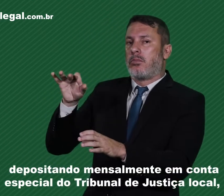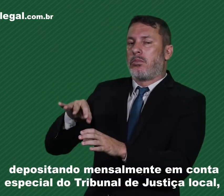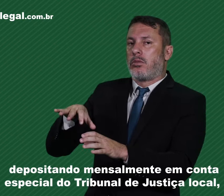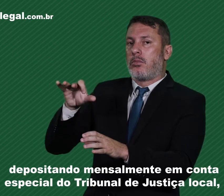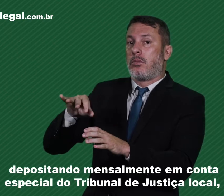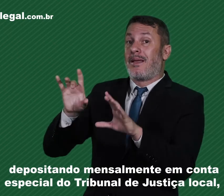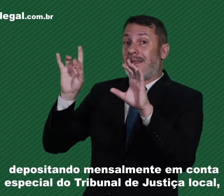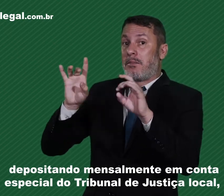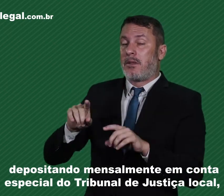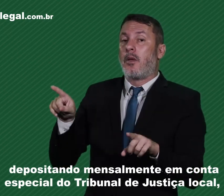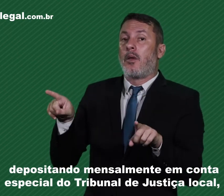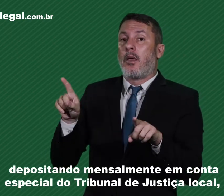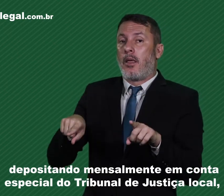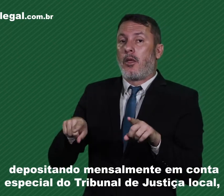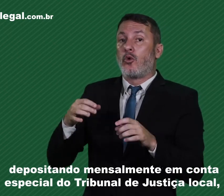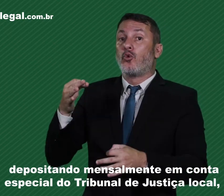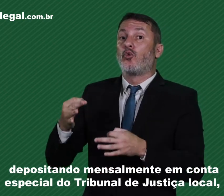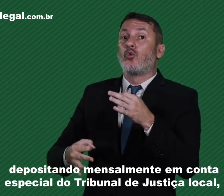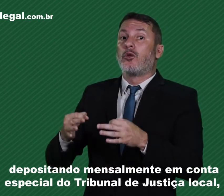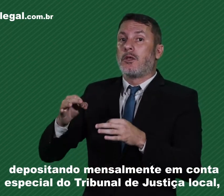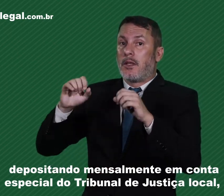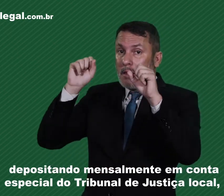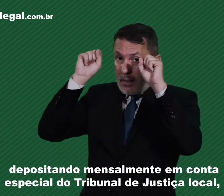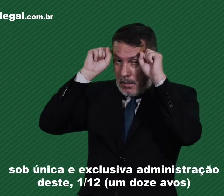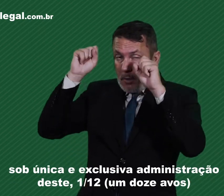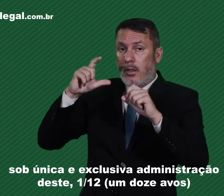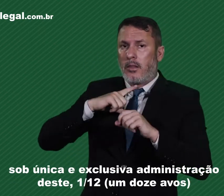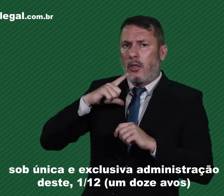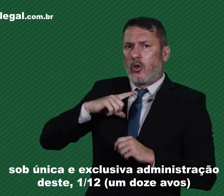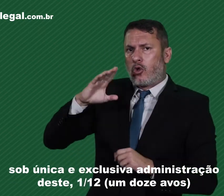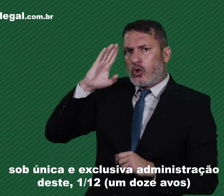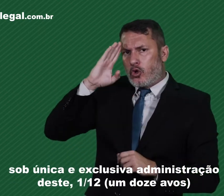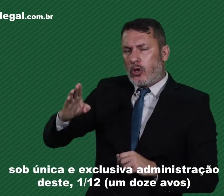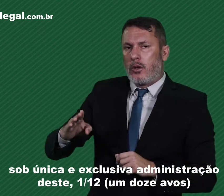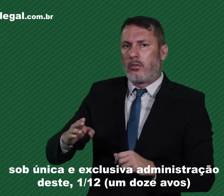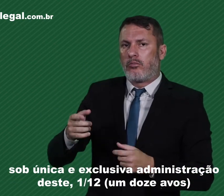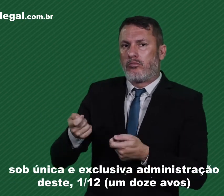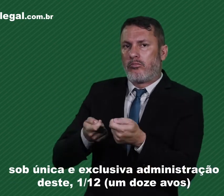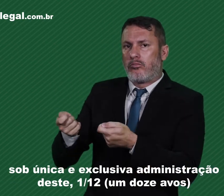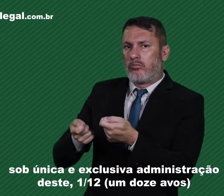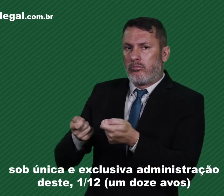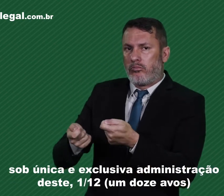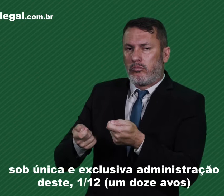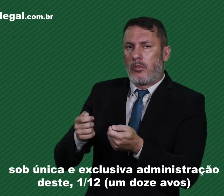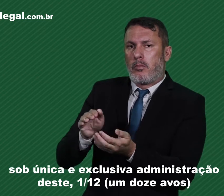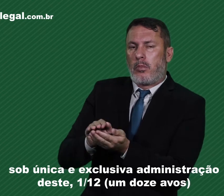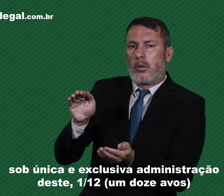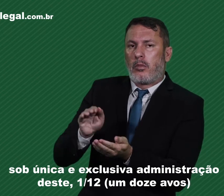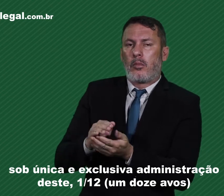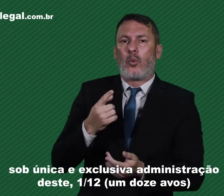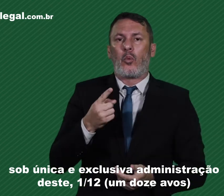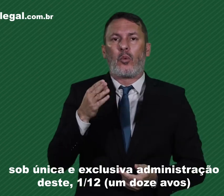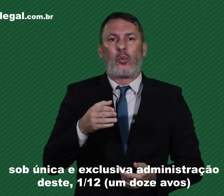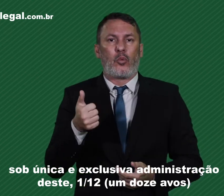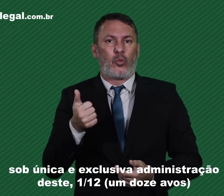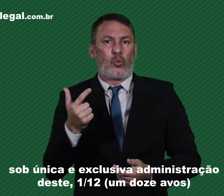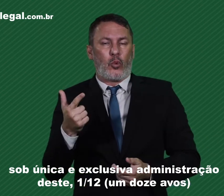em conta especial do Tribunal de Justiça local sobre única e exclusiva a administração deste